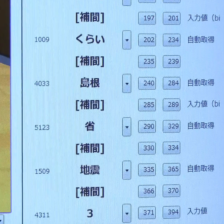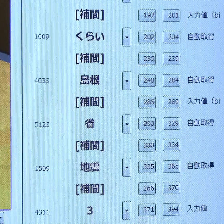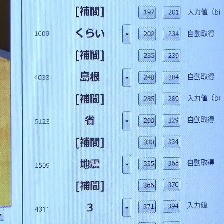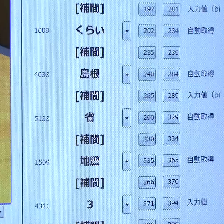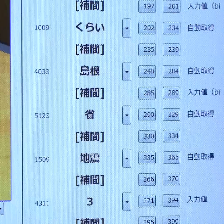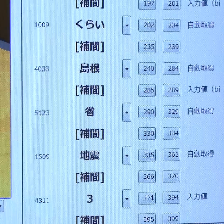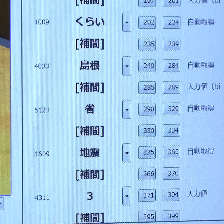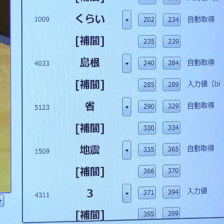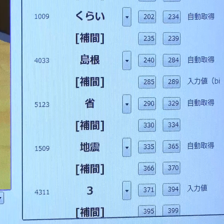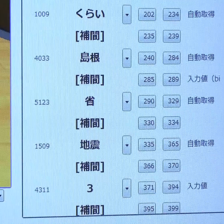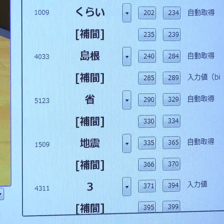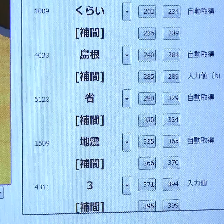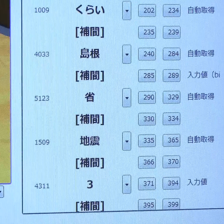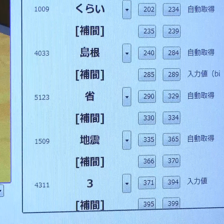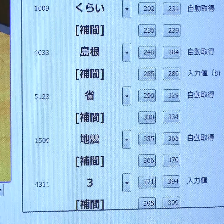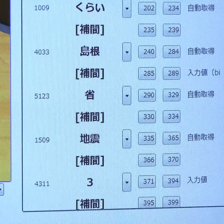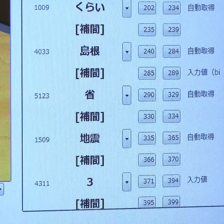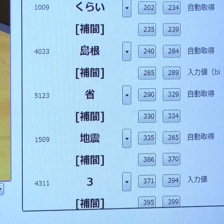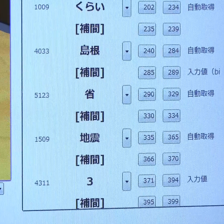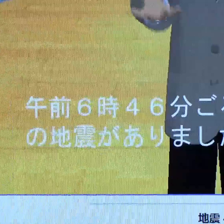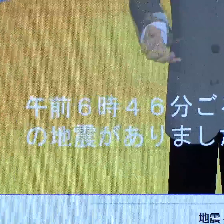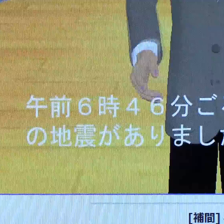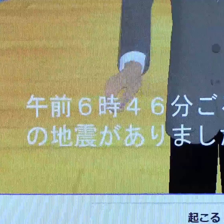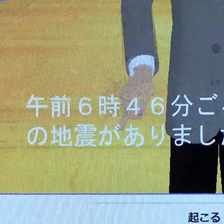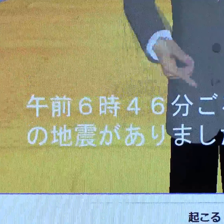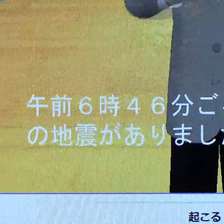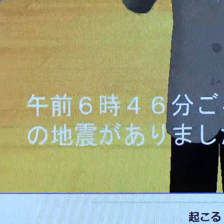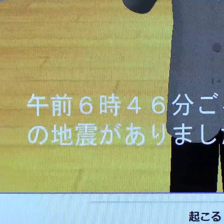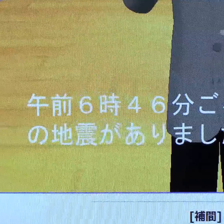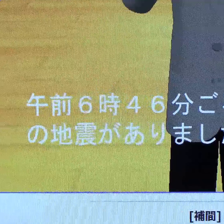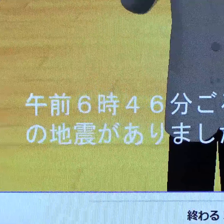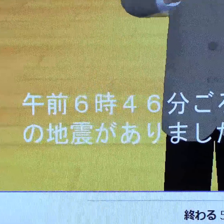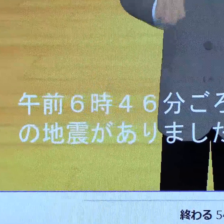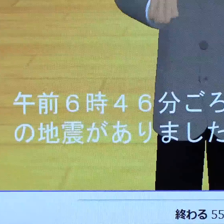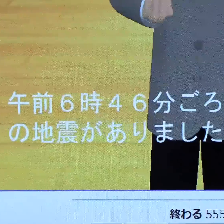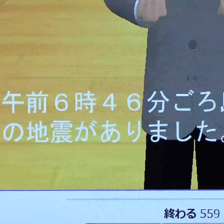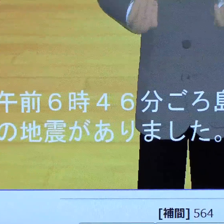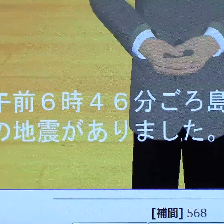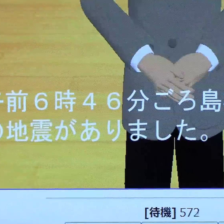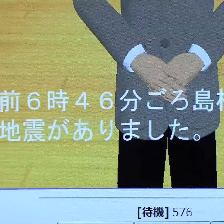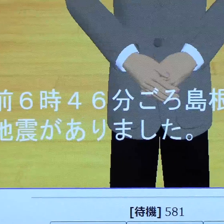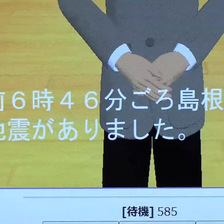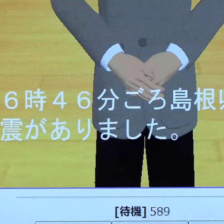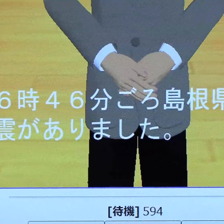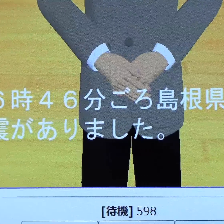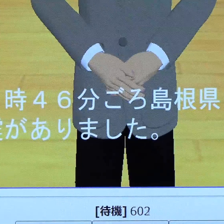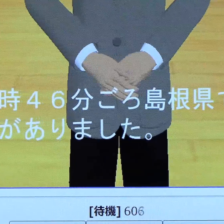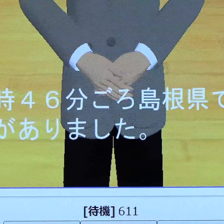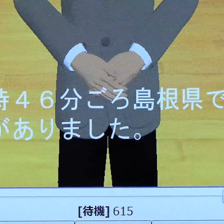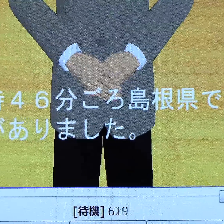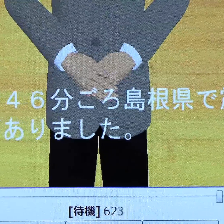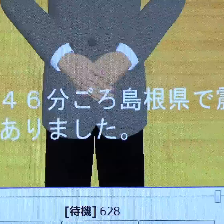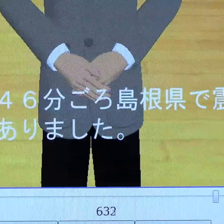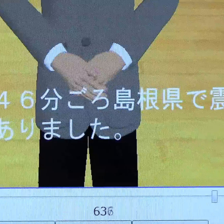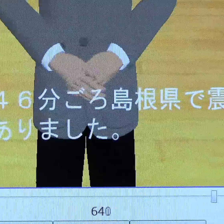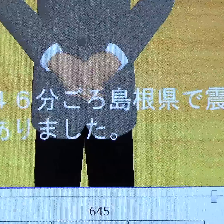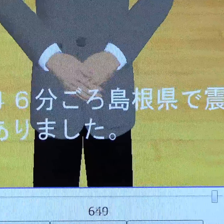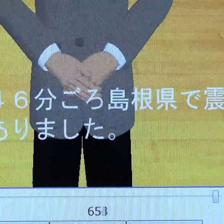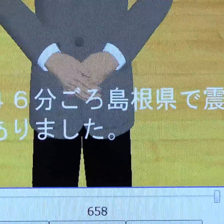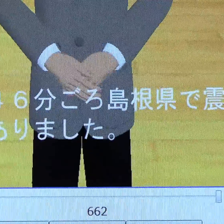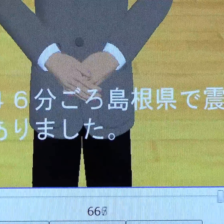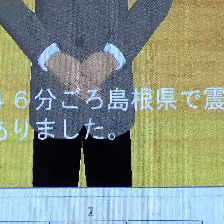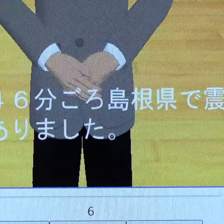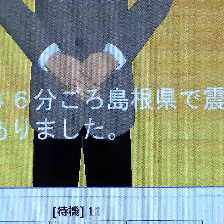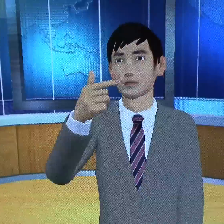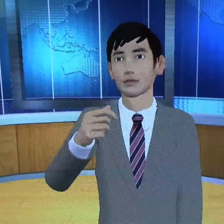The goal for the time being is to apply this to the news when a disaster occursWhen there is a sudden news flash, it can be difficult to obtain a human